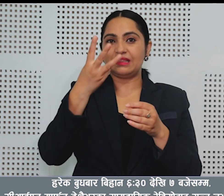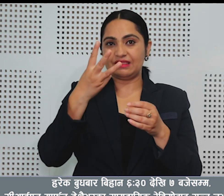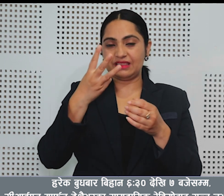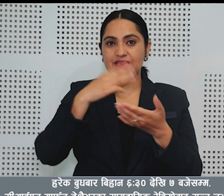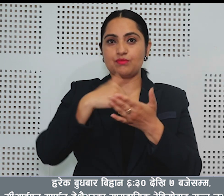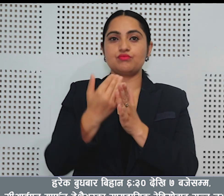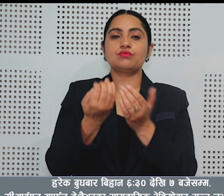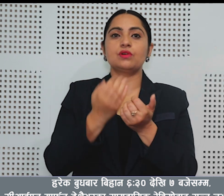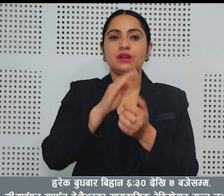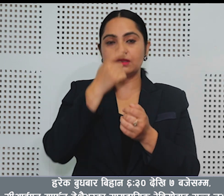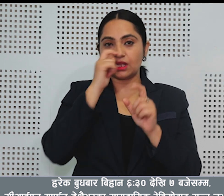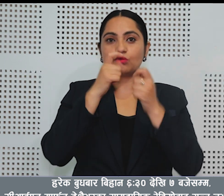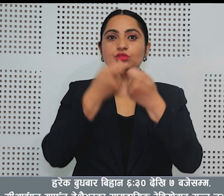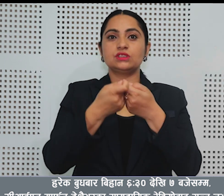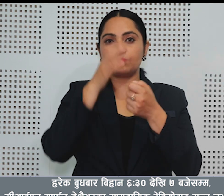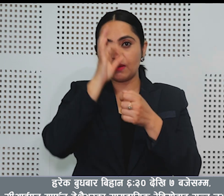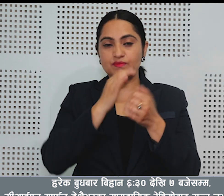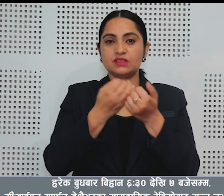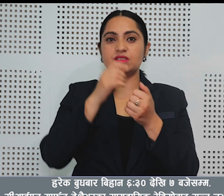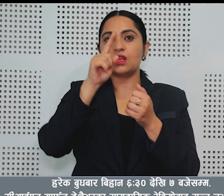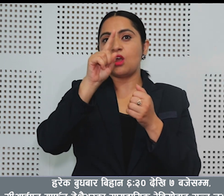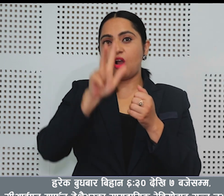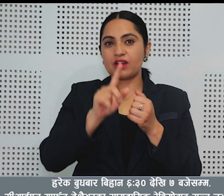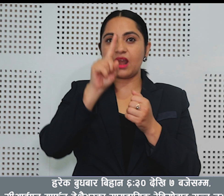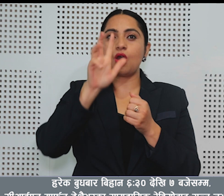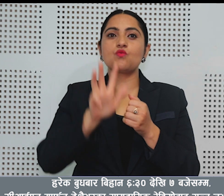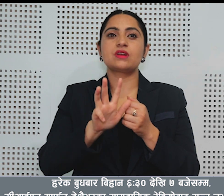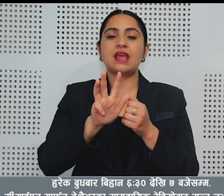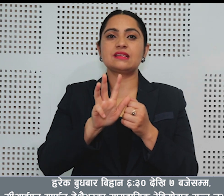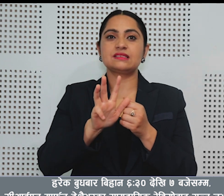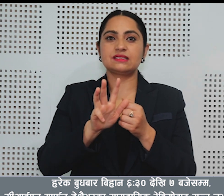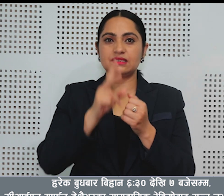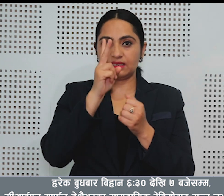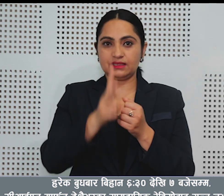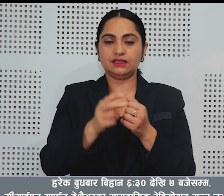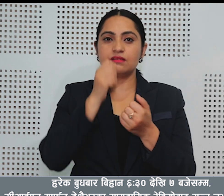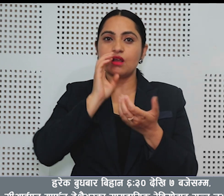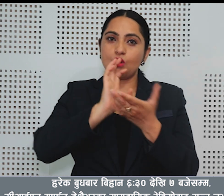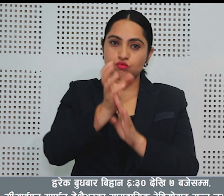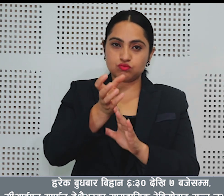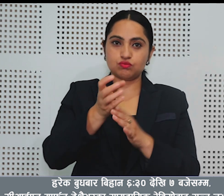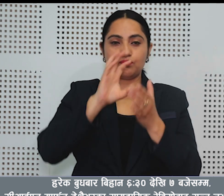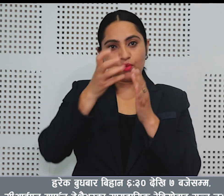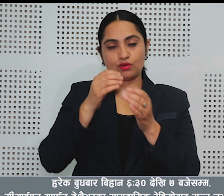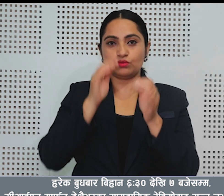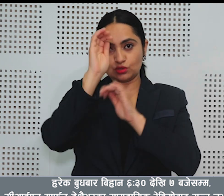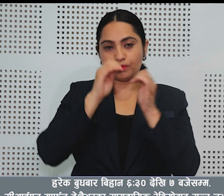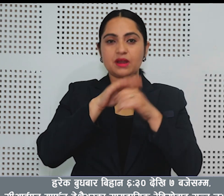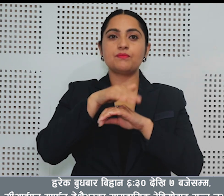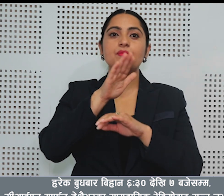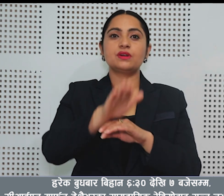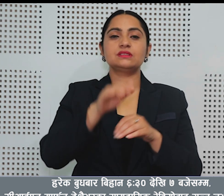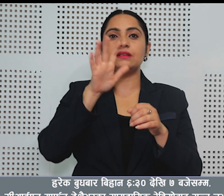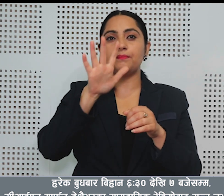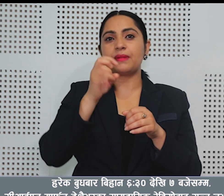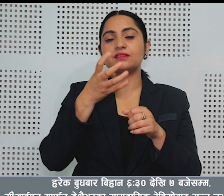भनेर। ग्रामीण क्षेत्रमा पर्ने विशेष गरी 18-19 होइन, अब त्यहाँ चाहिँ अब बाढी पहिरोको सम्भावना हुने भयो र 5 नम्बर वडा